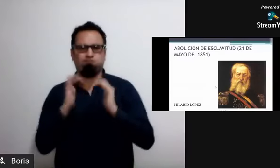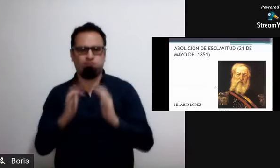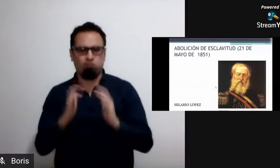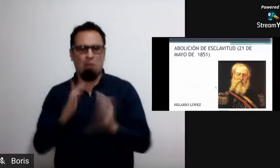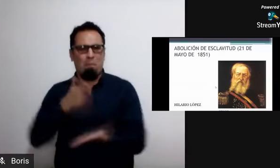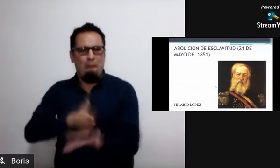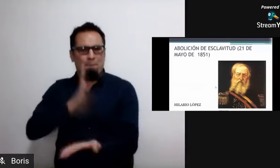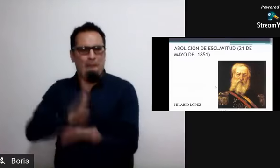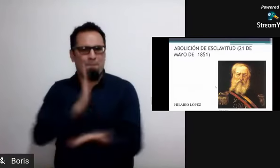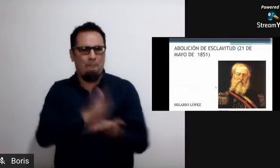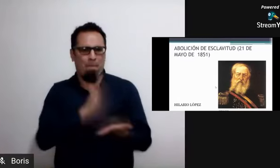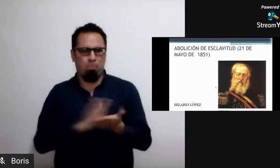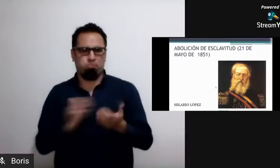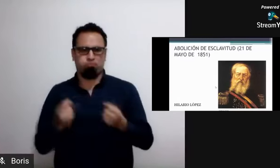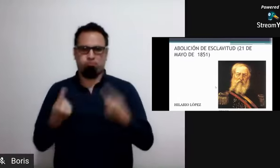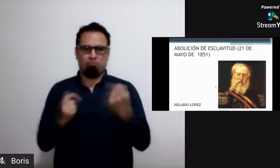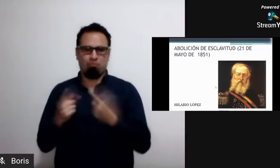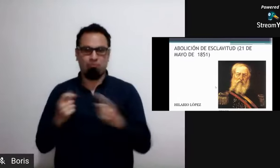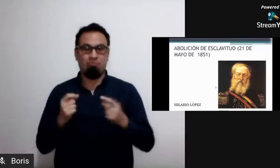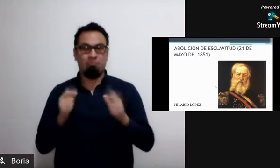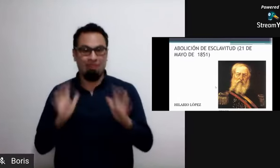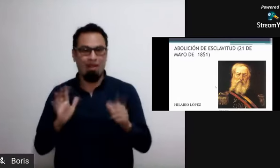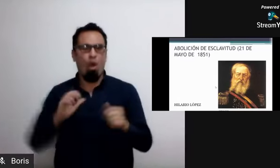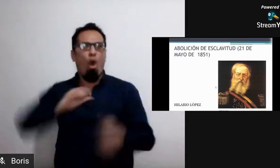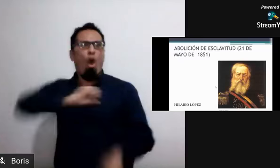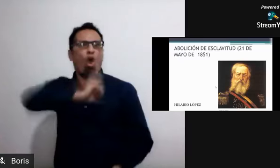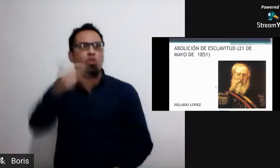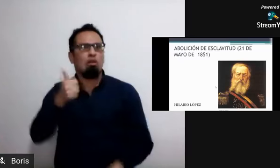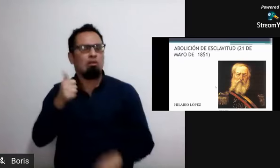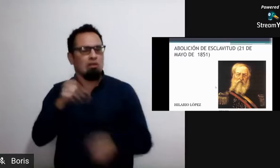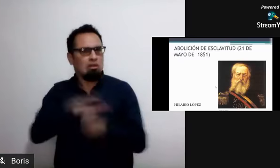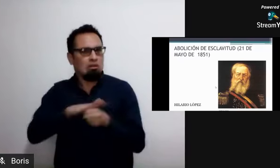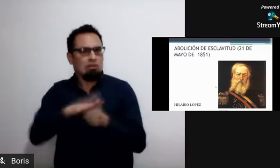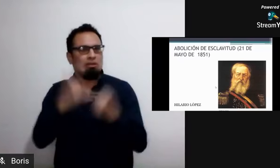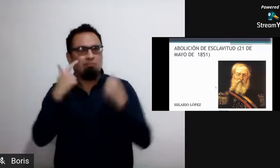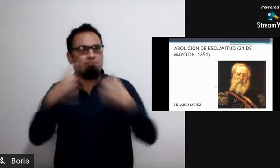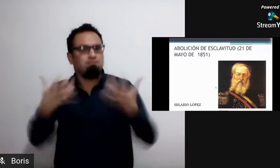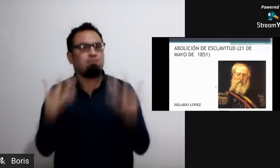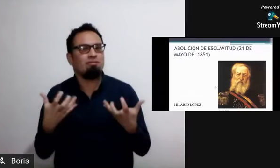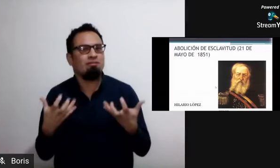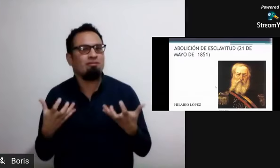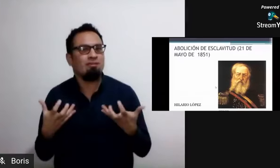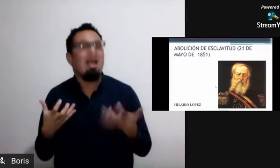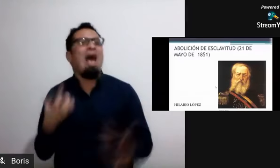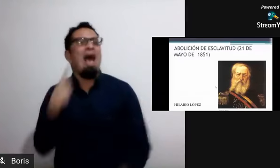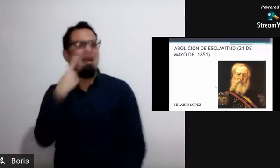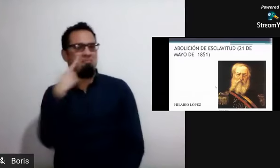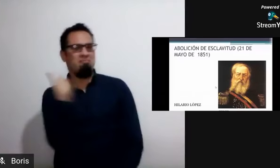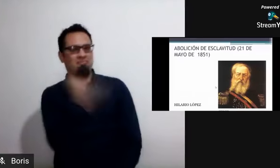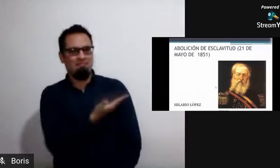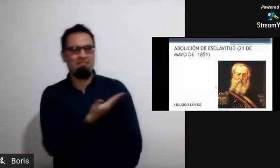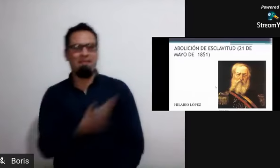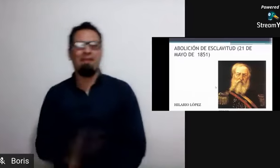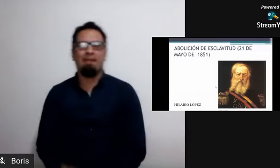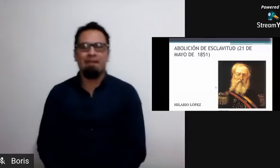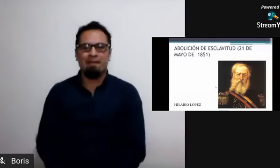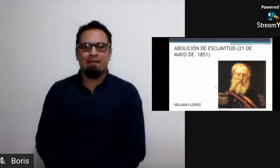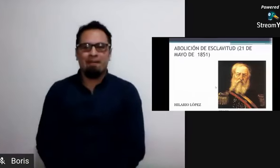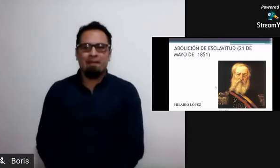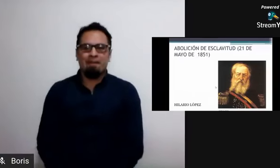filosofías, ideologías, posturas políticas y a la vez también los cambios que habían en, en la estructura del Estado con los